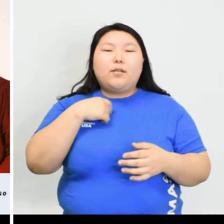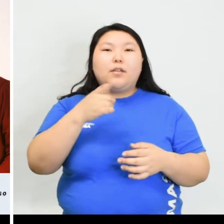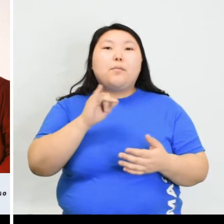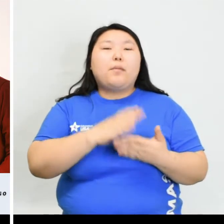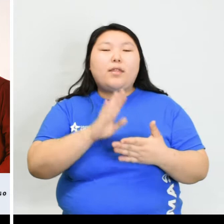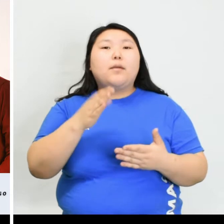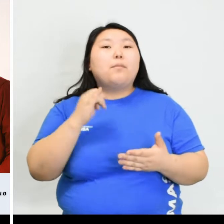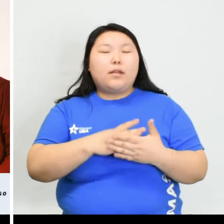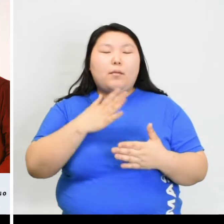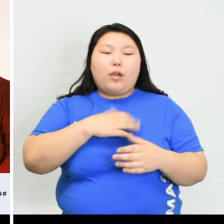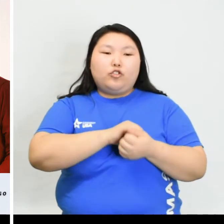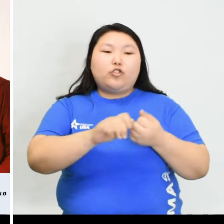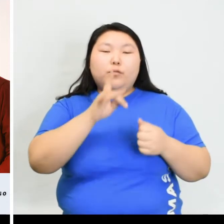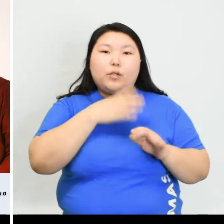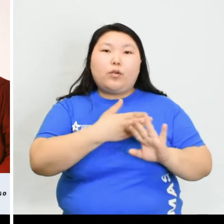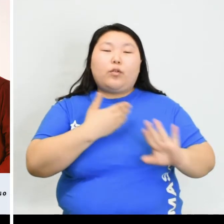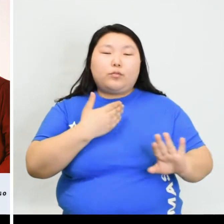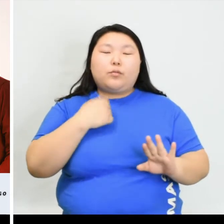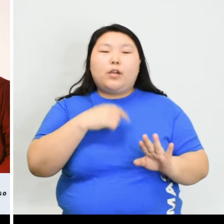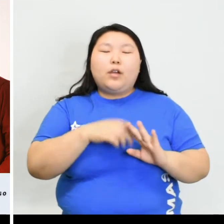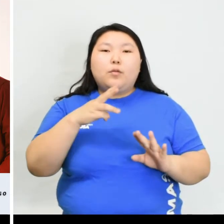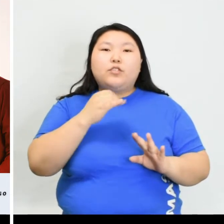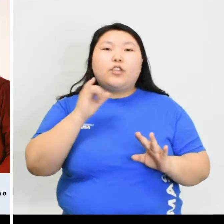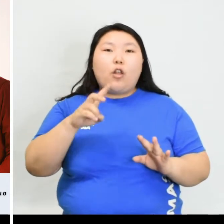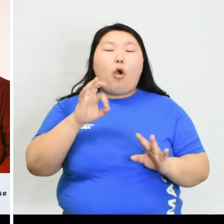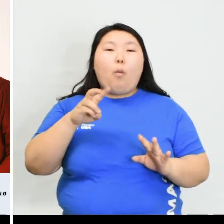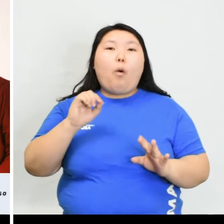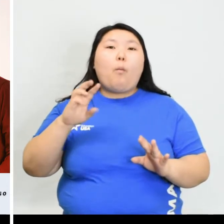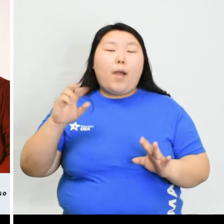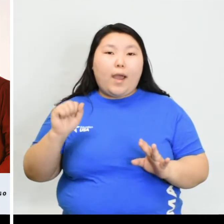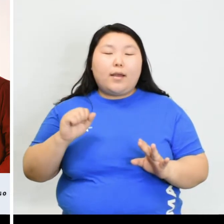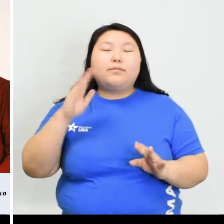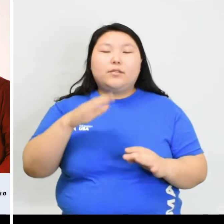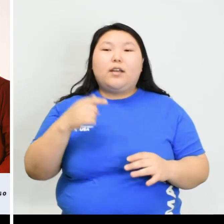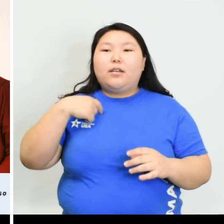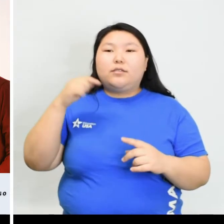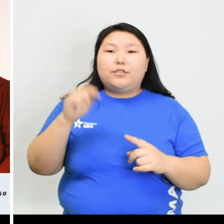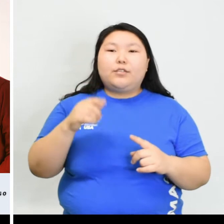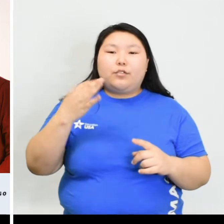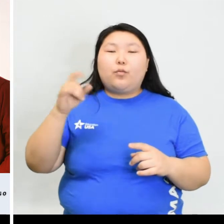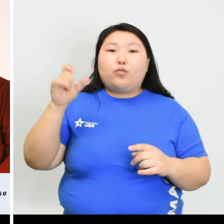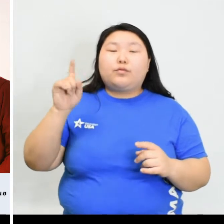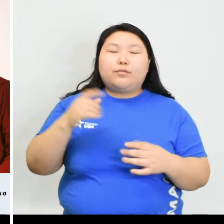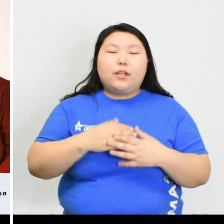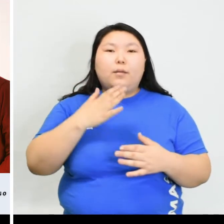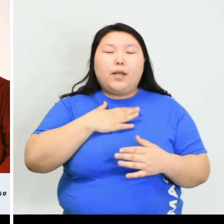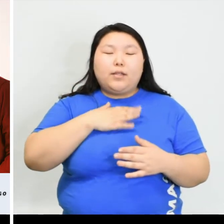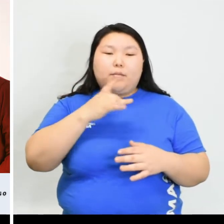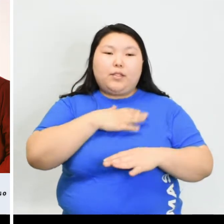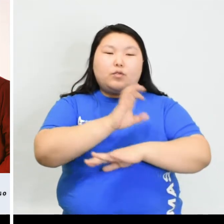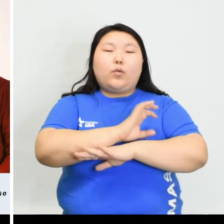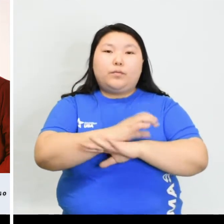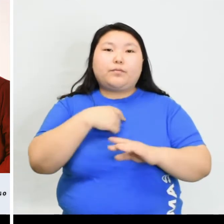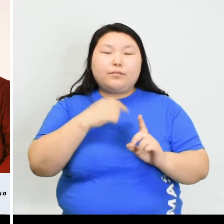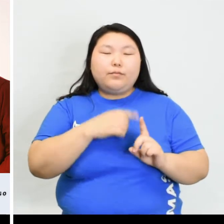юм байд юм байна намайг төгсгөөс өмнө нөгөө хин Мишель Обама биш те тэр нөхөр те тэр нөхөр чи яг манай